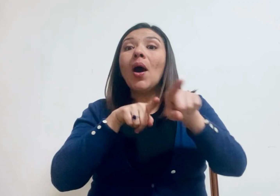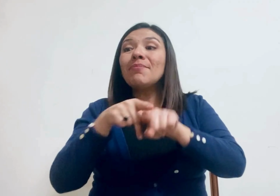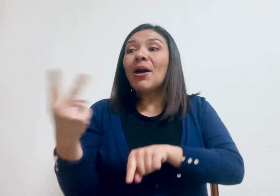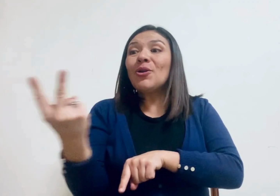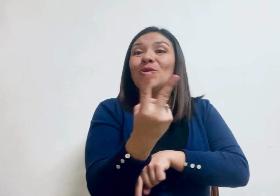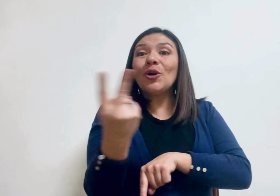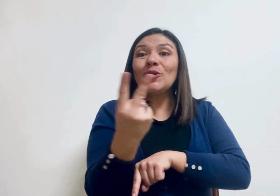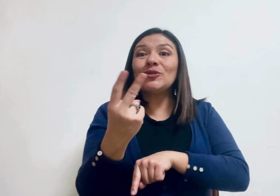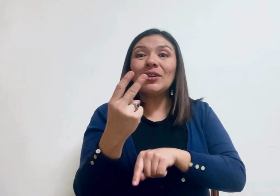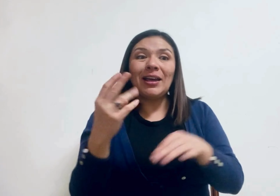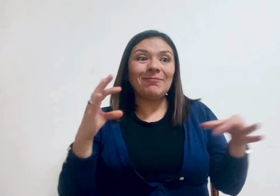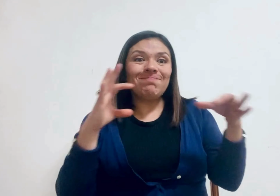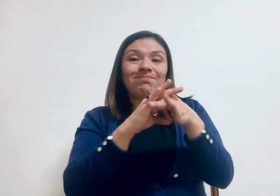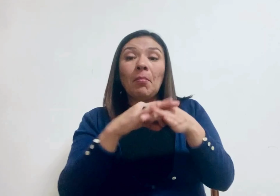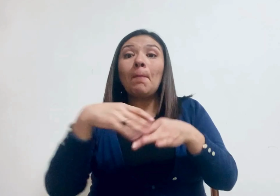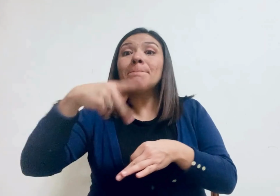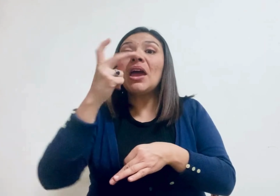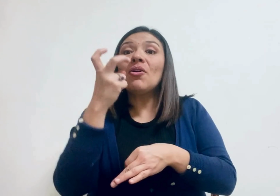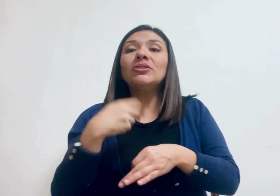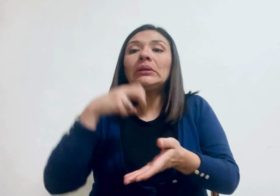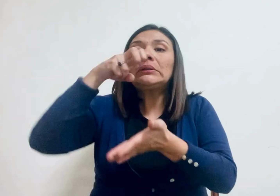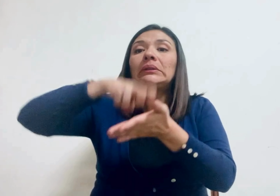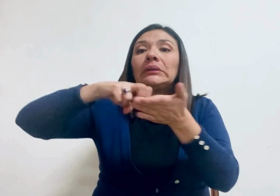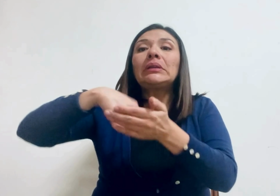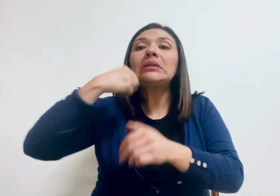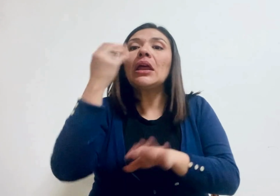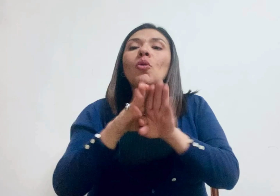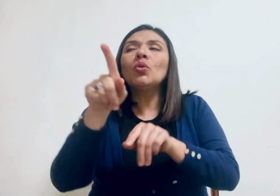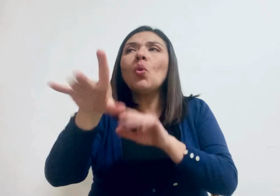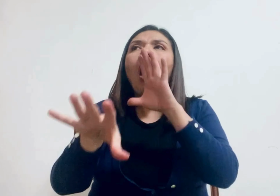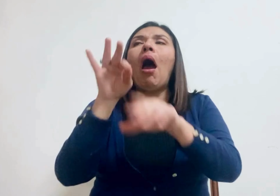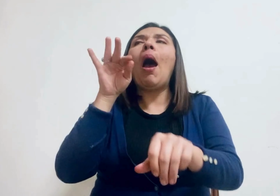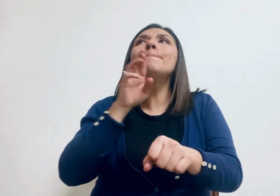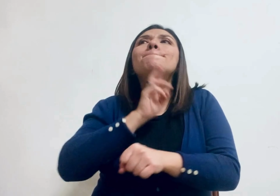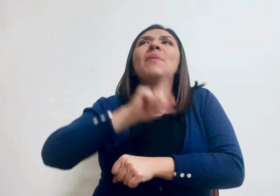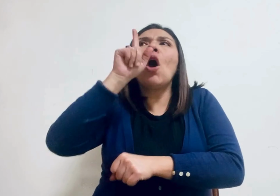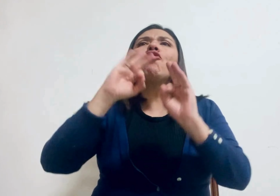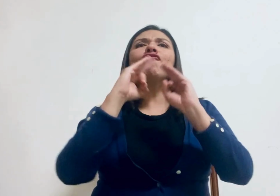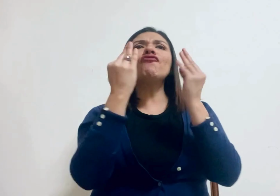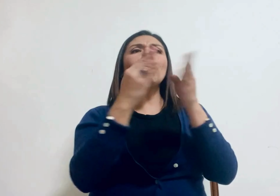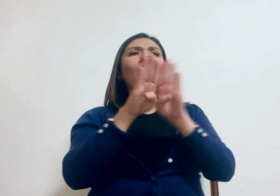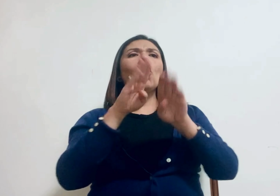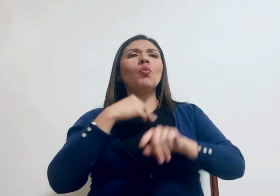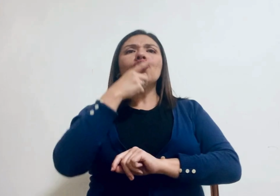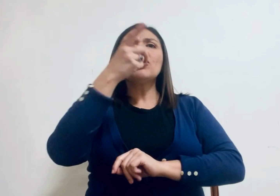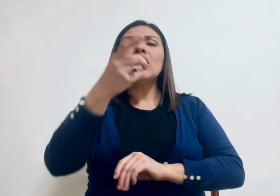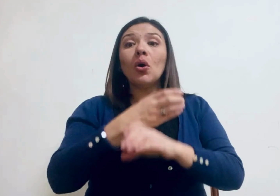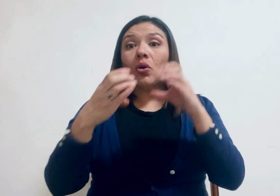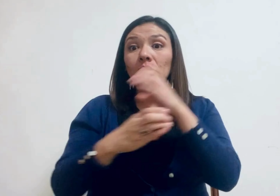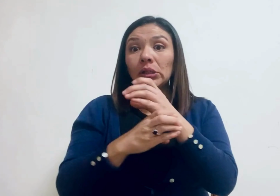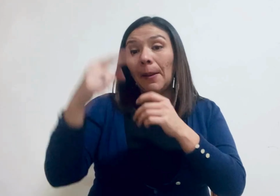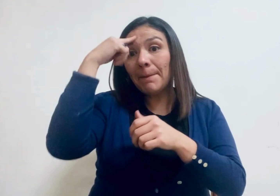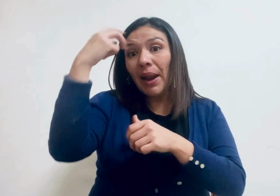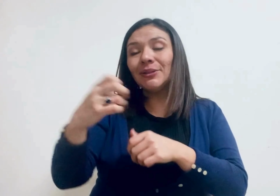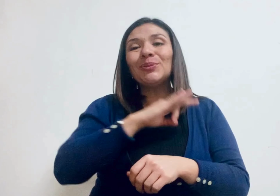teniendo entre ellas, pero la intención va mucho a que vayamos buscando maneras mucho más asertivas de decir las cosas para que sea lo